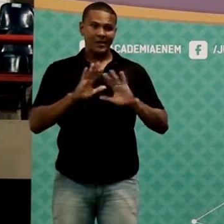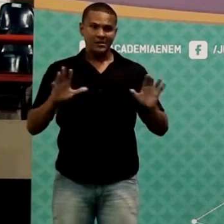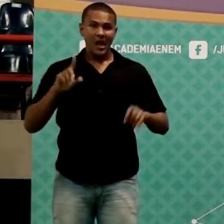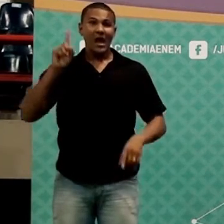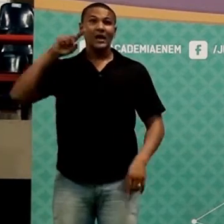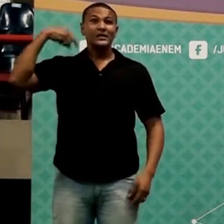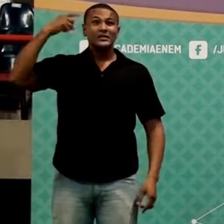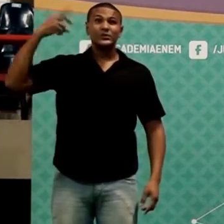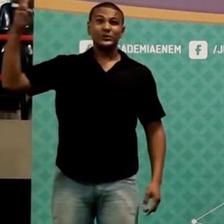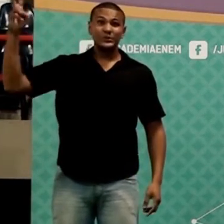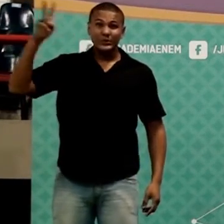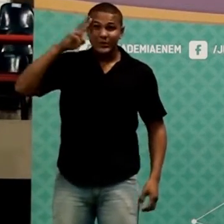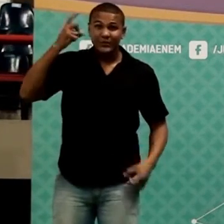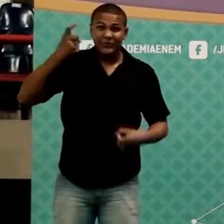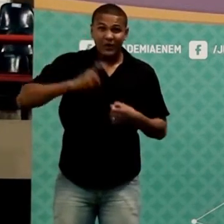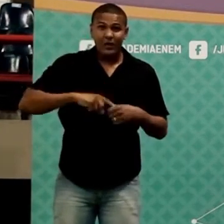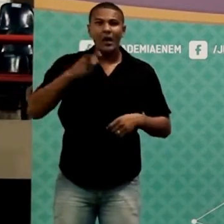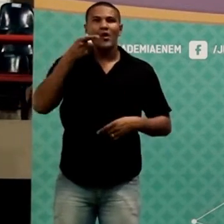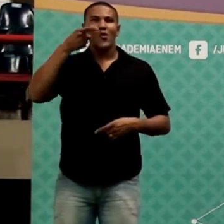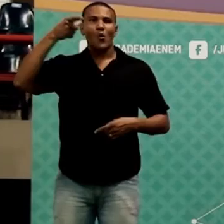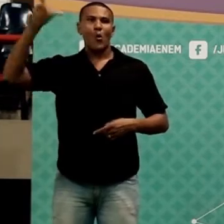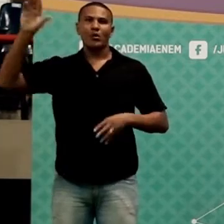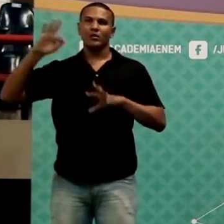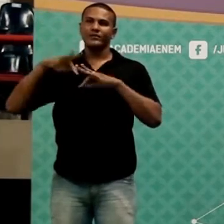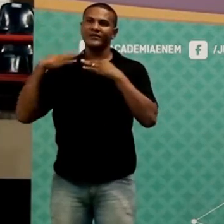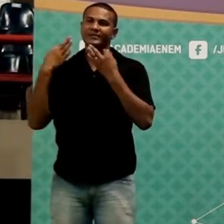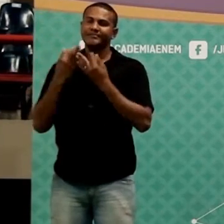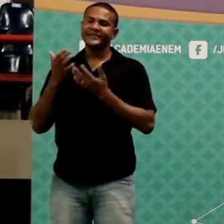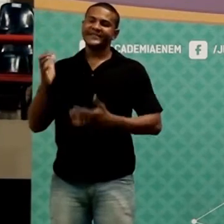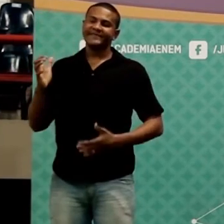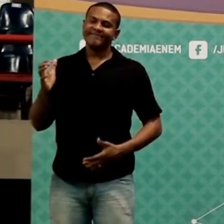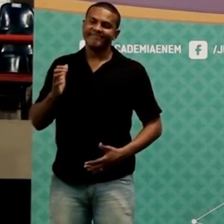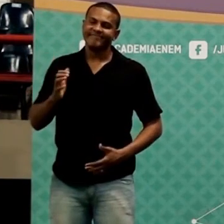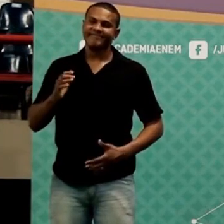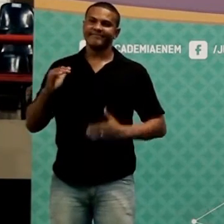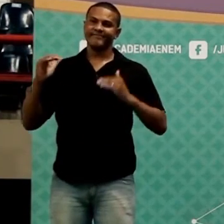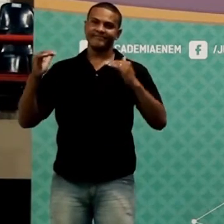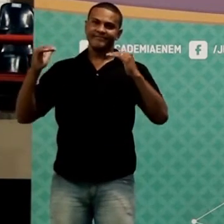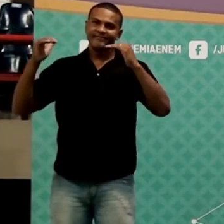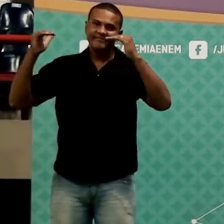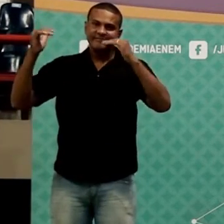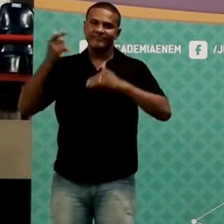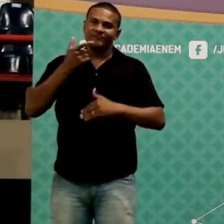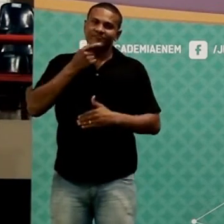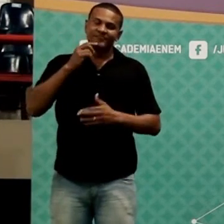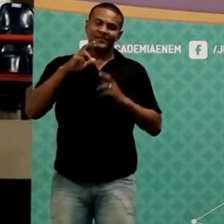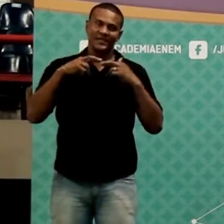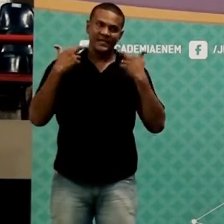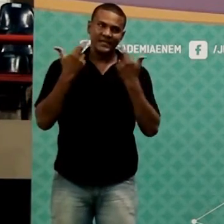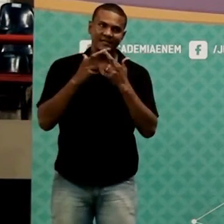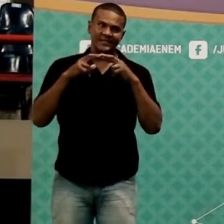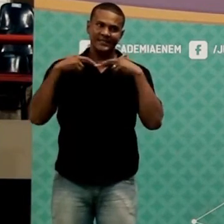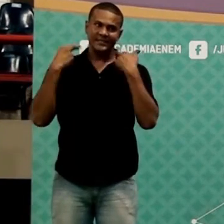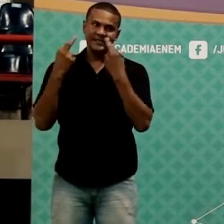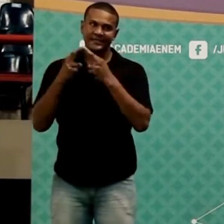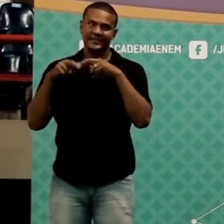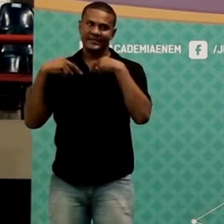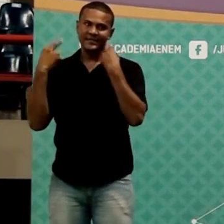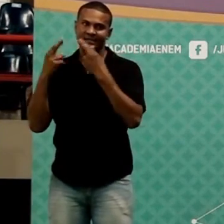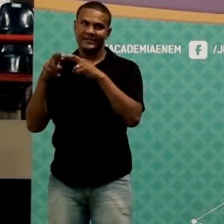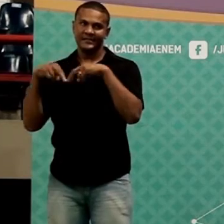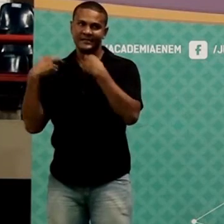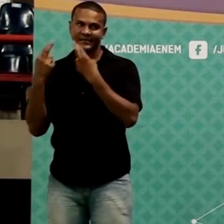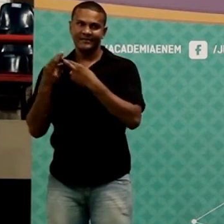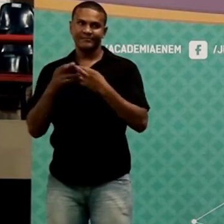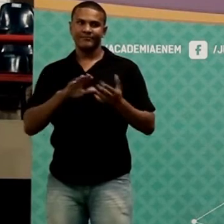outra reunião com outra família nobre. Ele tem várias reuniões. É um homem das reuniões, este jovem. E foi numa dessas reuniões